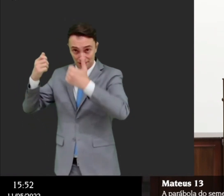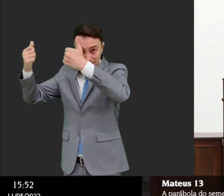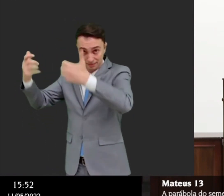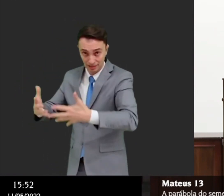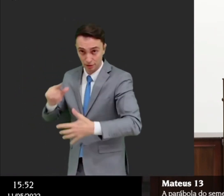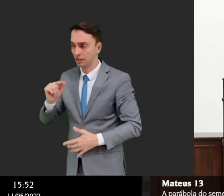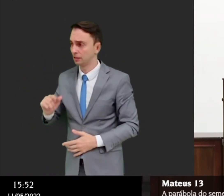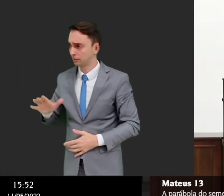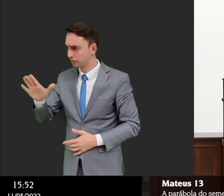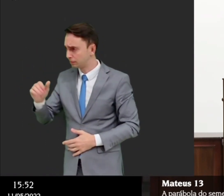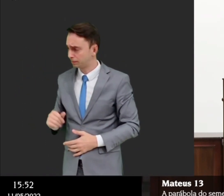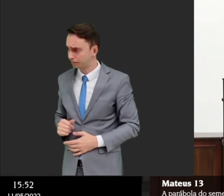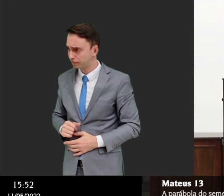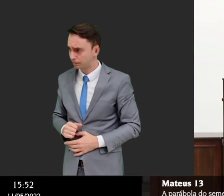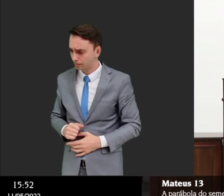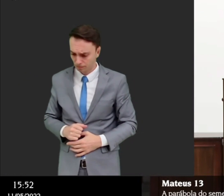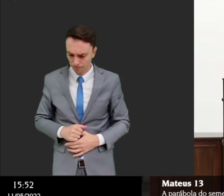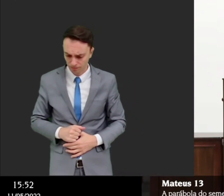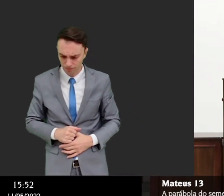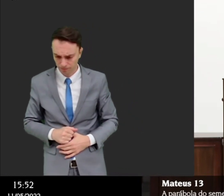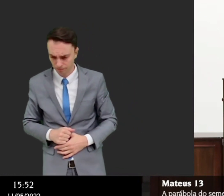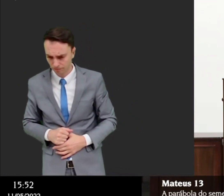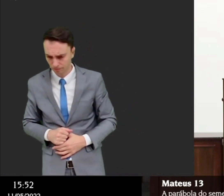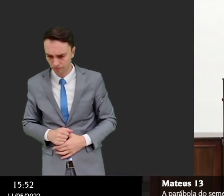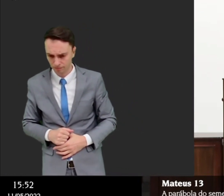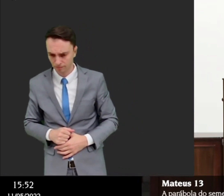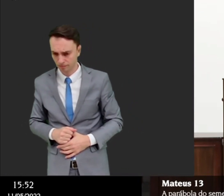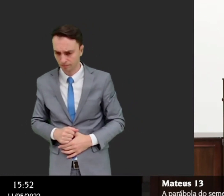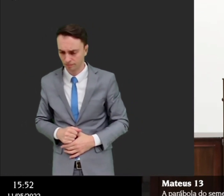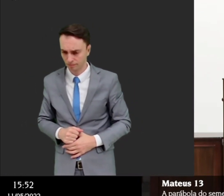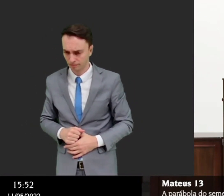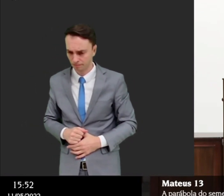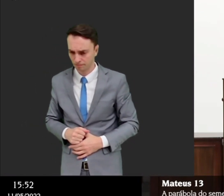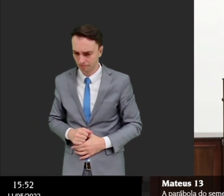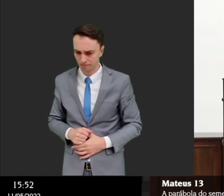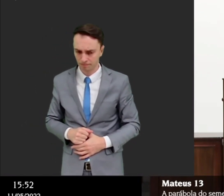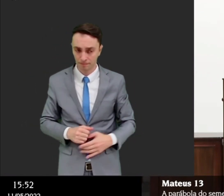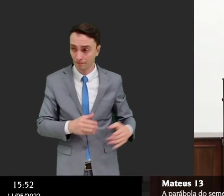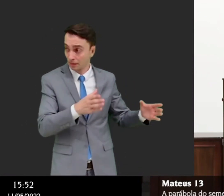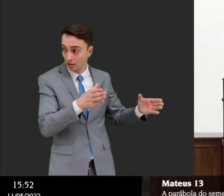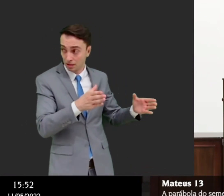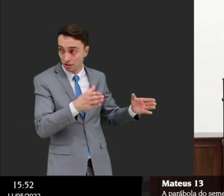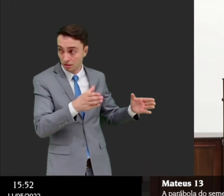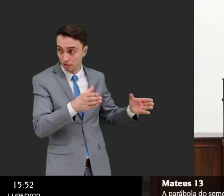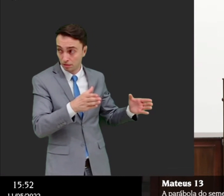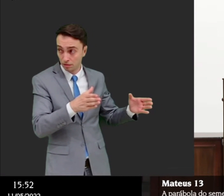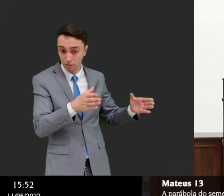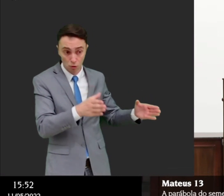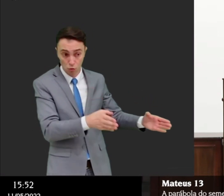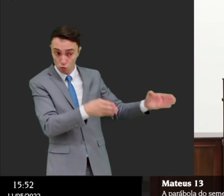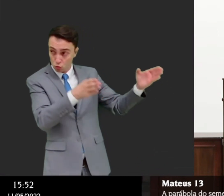aquele que caiu, a segunda parte da semente foi a que caiu entre